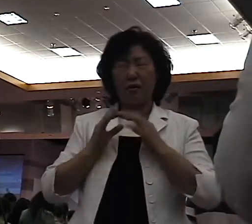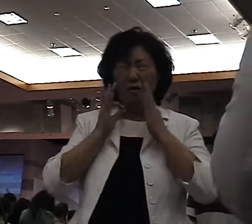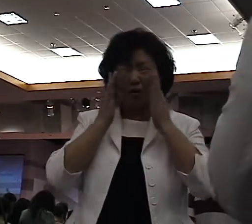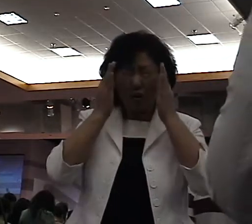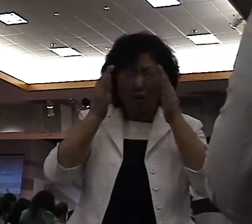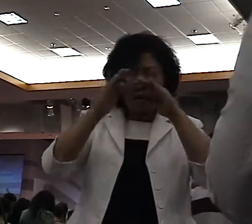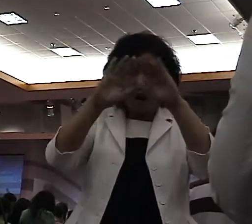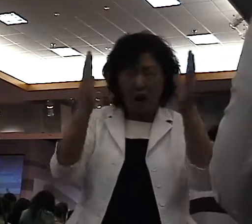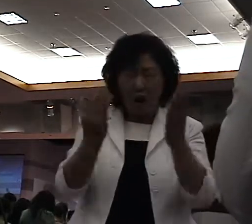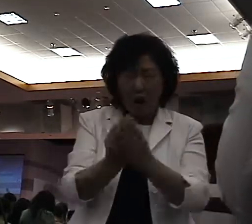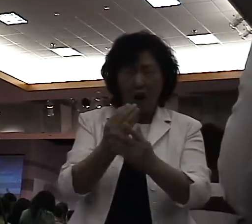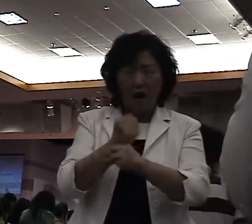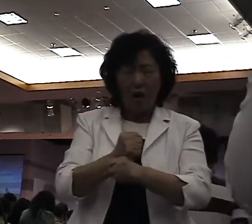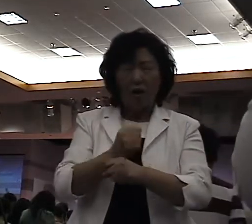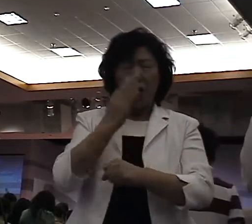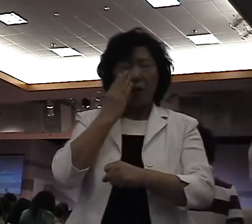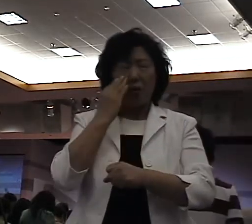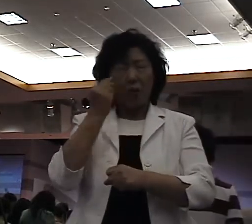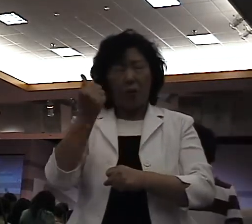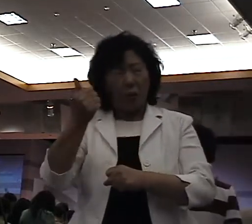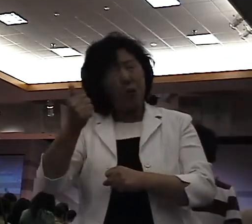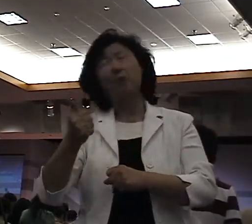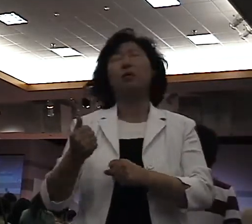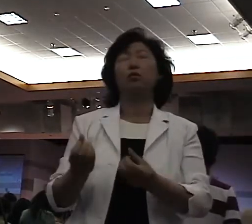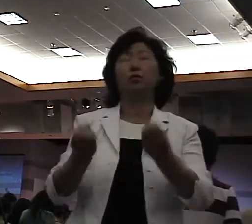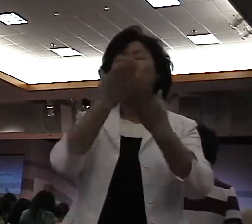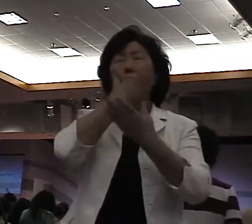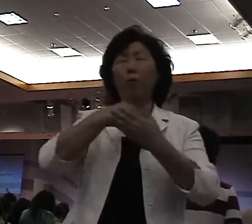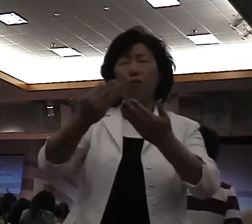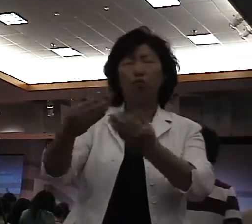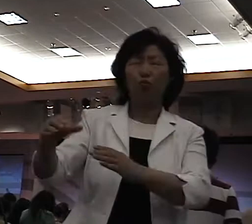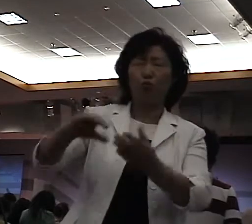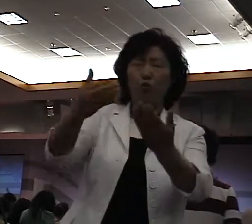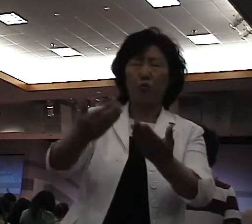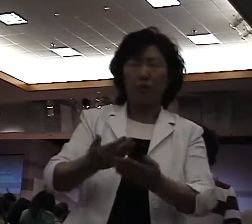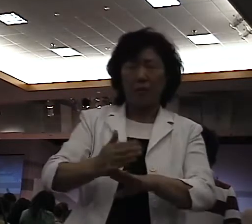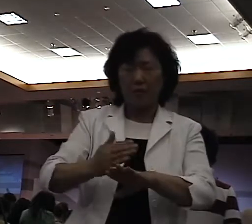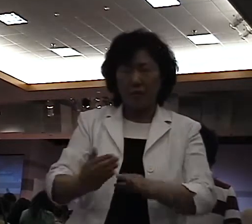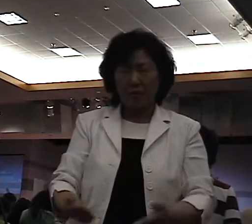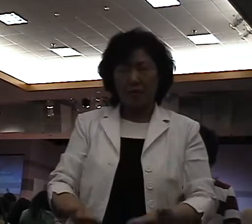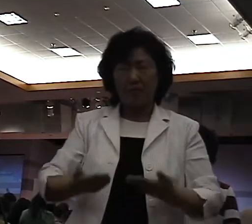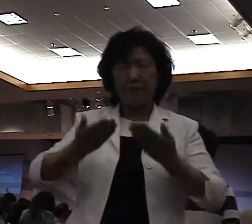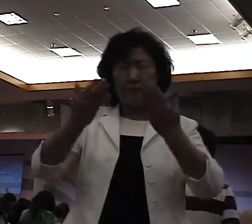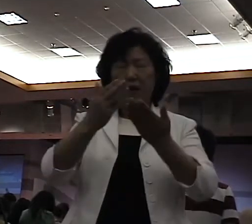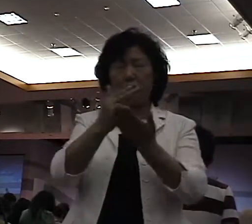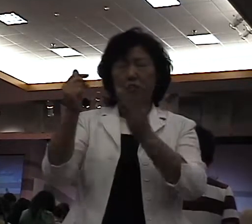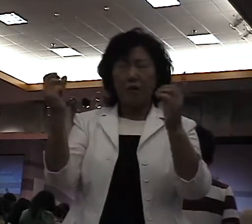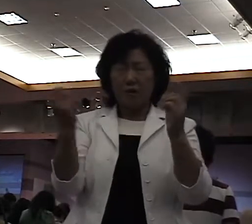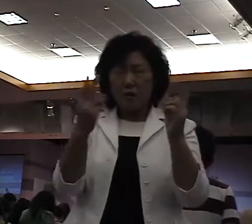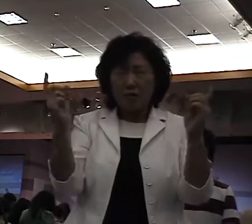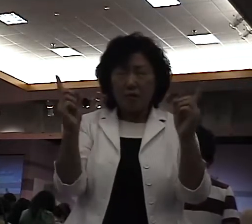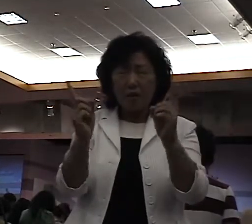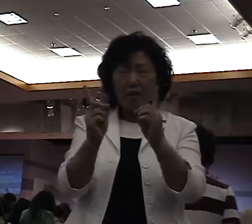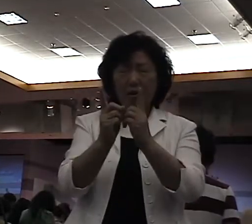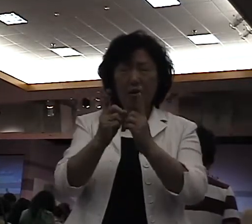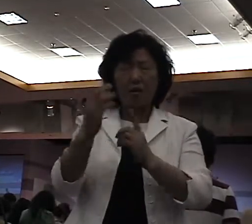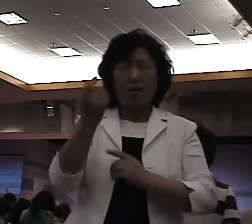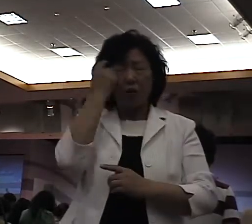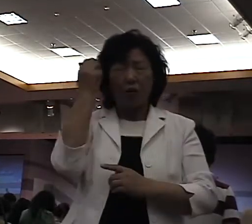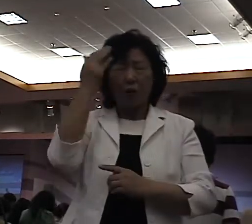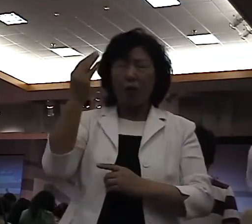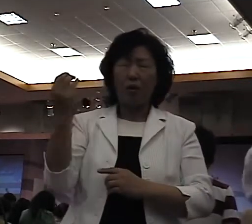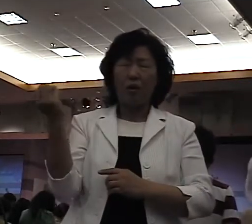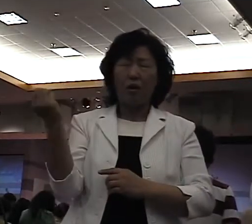주시고 형통의 축복을 부어주심을 감사드립니다. 이 시간 다시 한번 주님을 만나고 저희들의 영혼을 소성케 하여